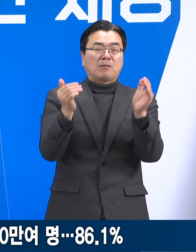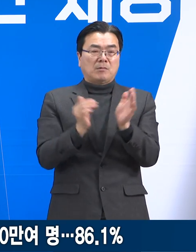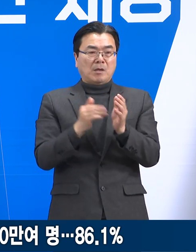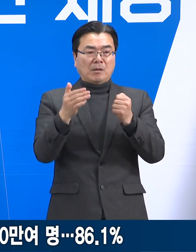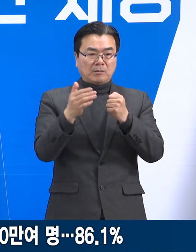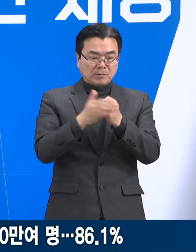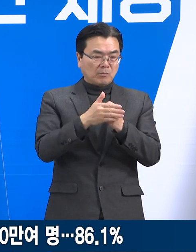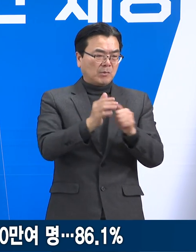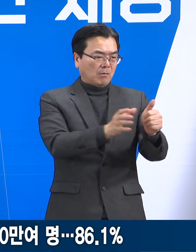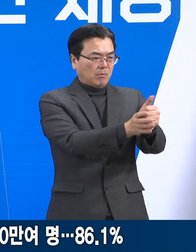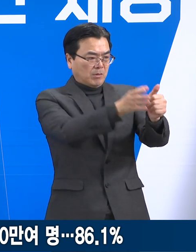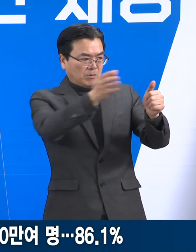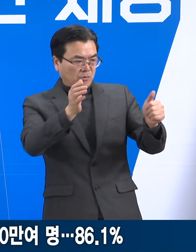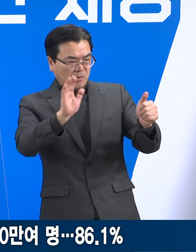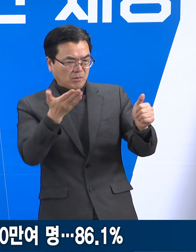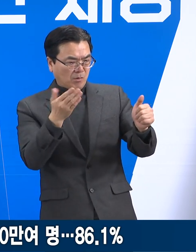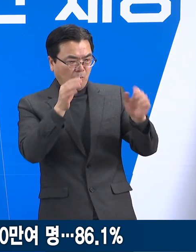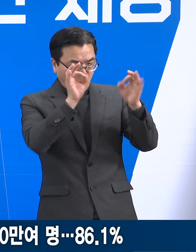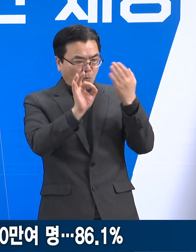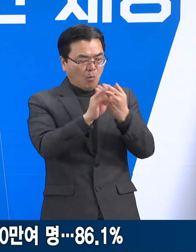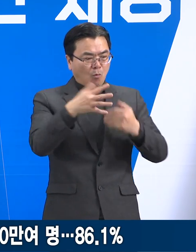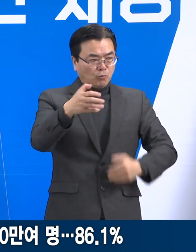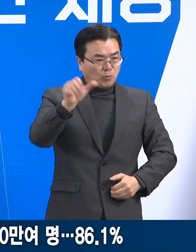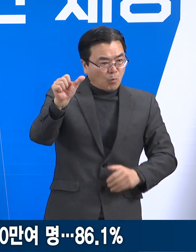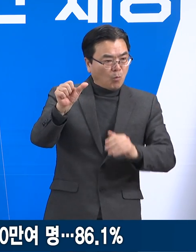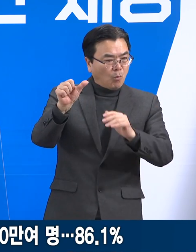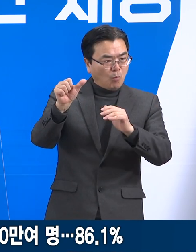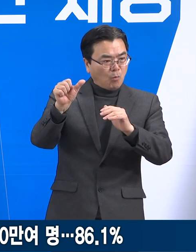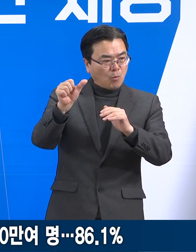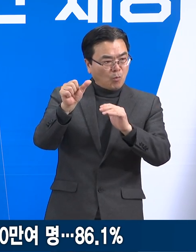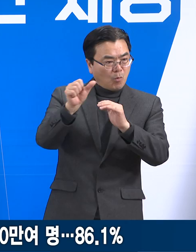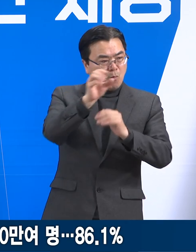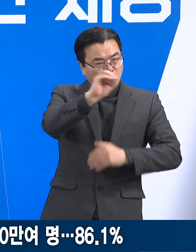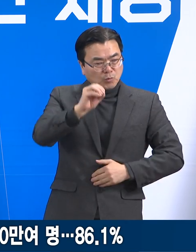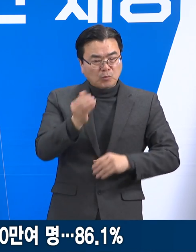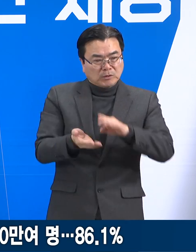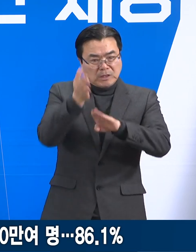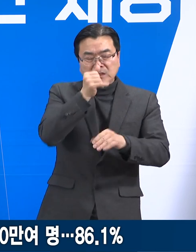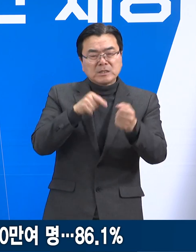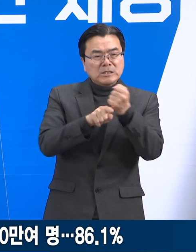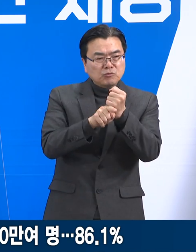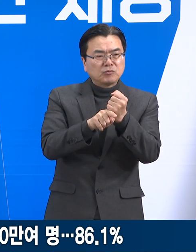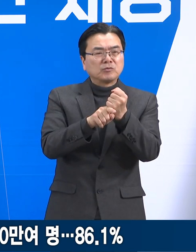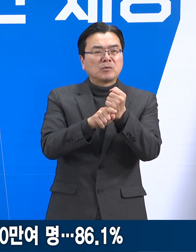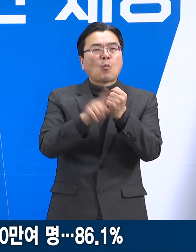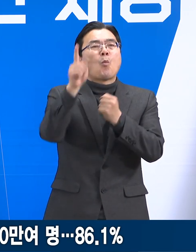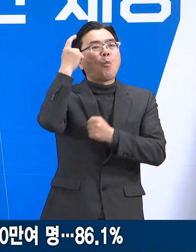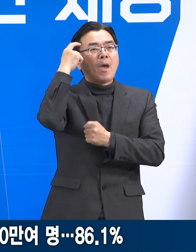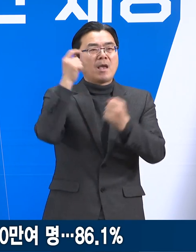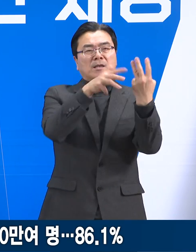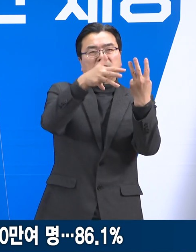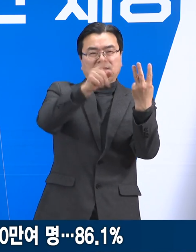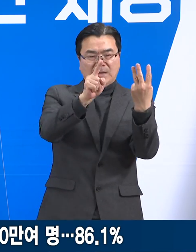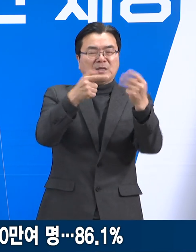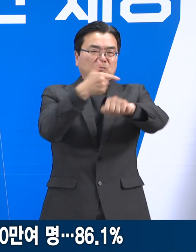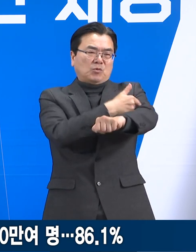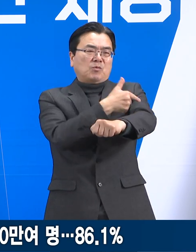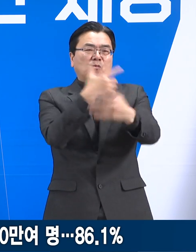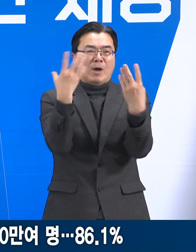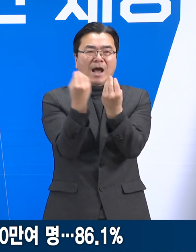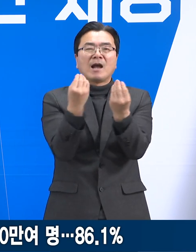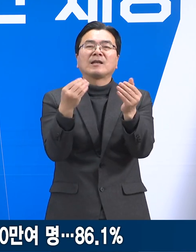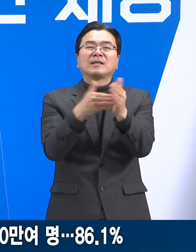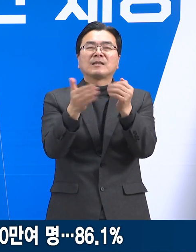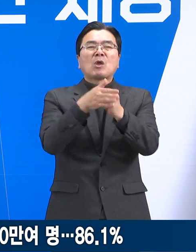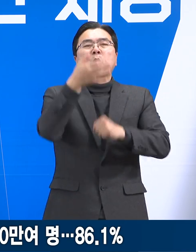7일차에 격리 해제된 경우가 95%로 높게 나타난 것은 3차 접종 효과라고 분석됩니다. 이처럼 3차 접종을